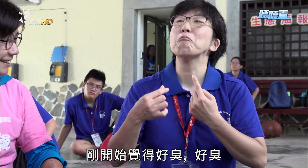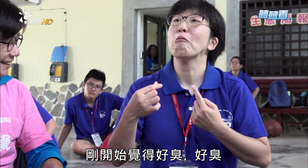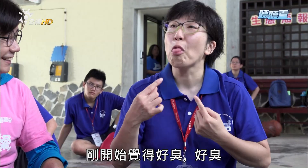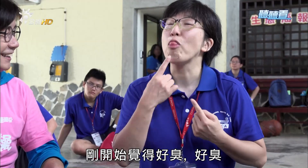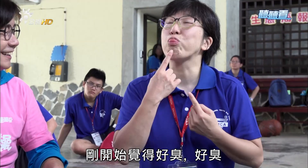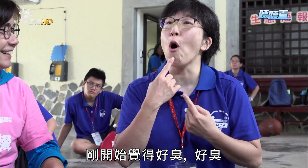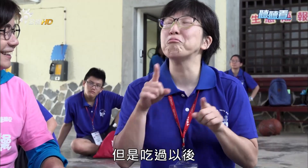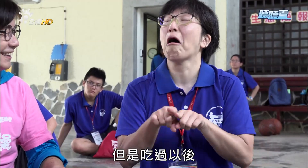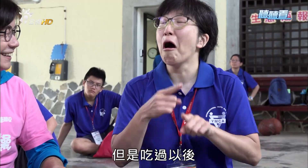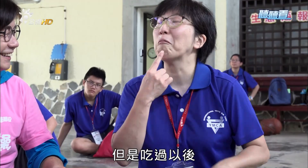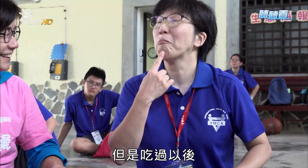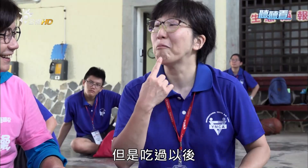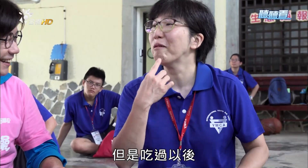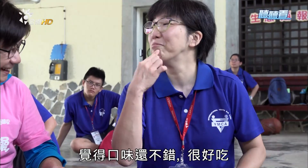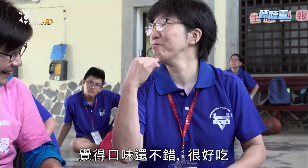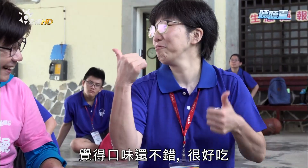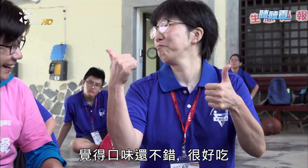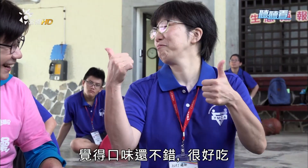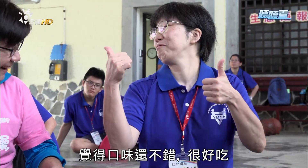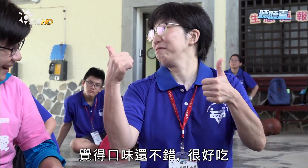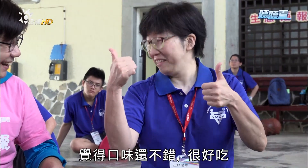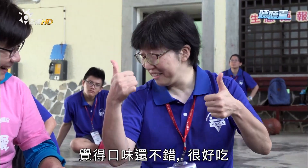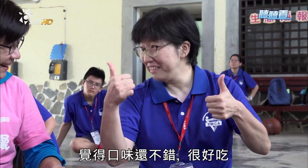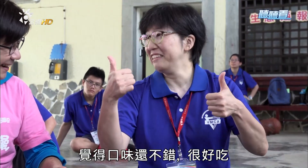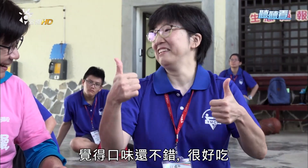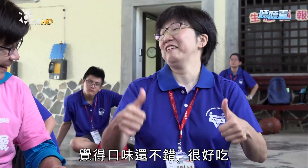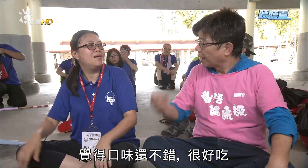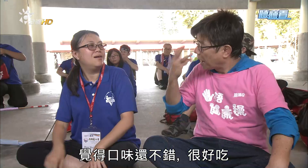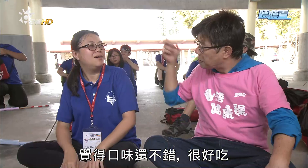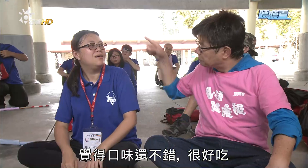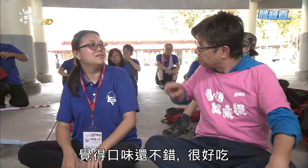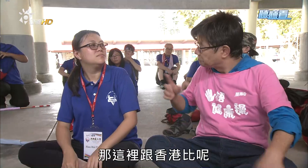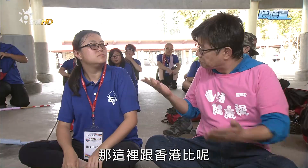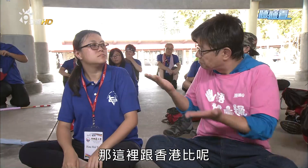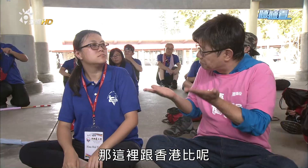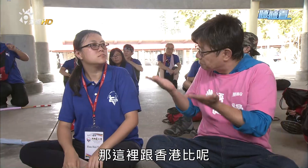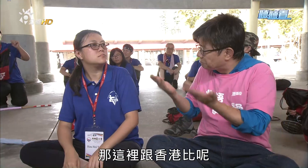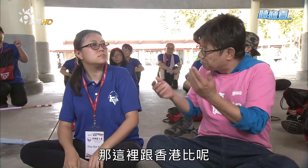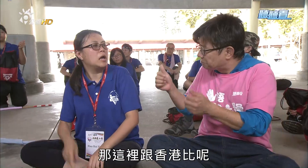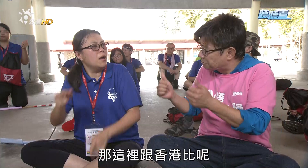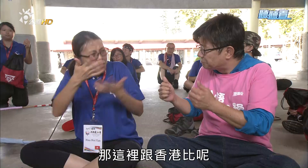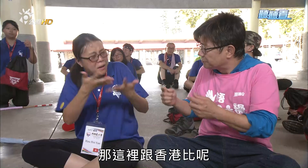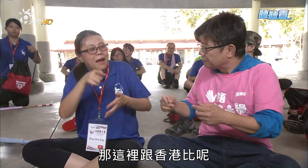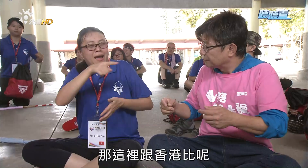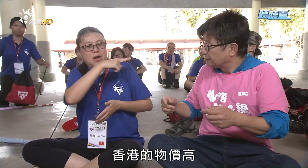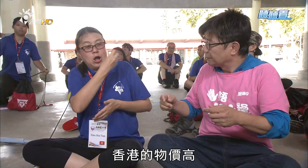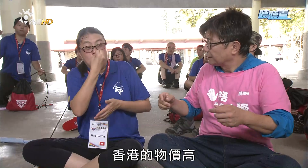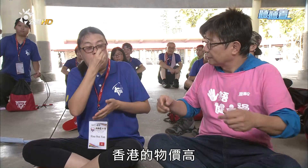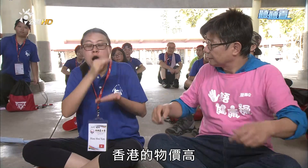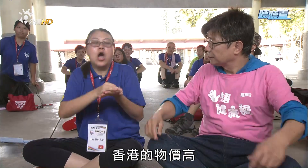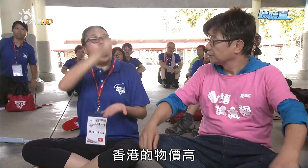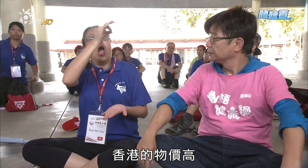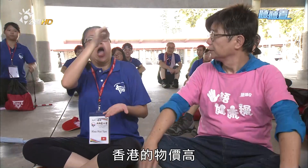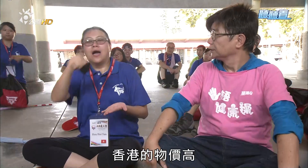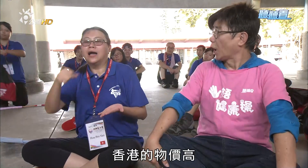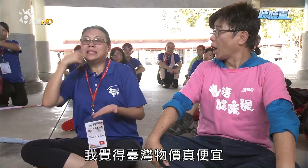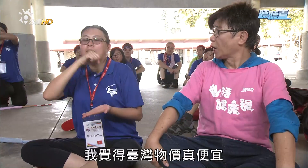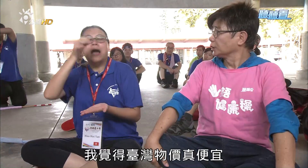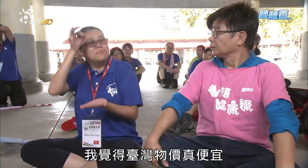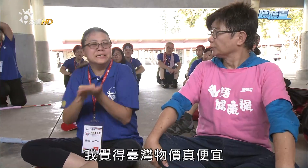臭，但是吃过以后呢，觉得口味还不错，很好吃。 那这里跟香港比呢？ 香港的物价高，我觉得